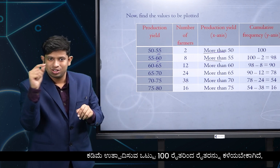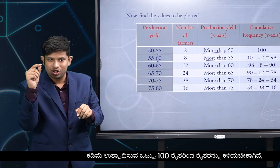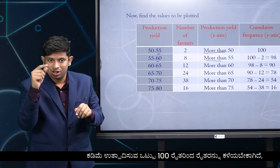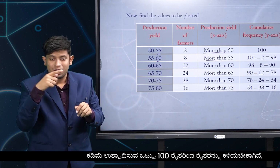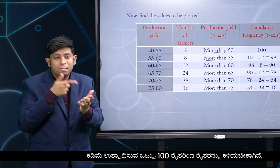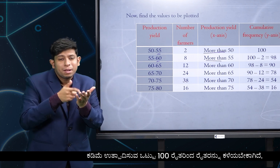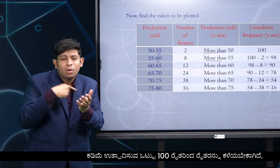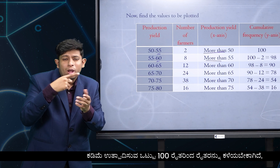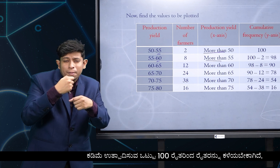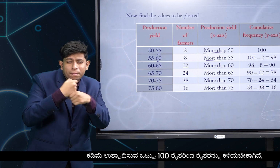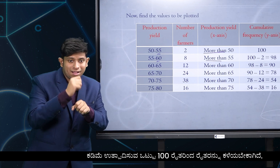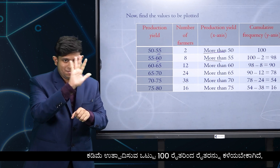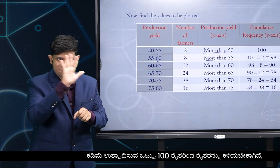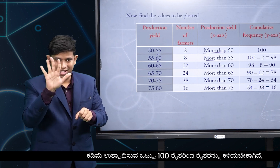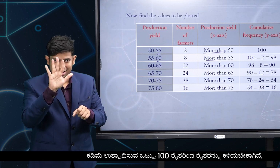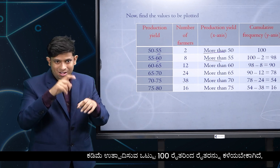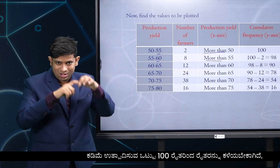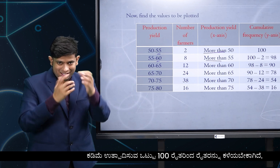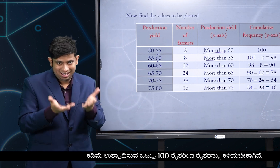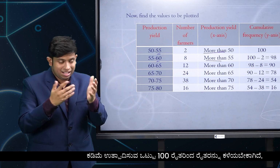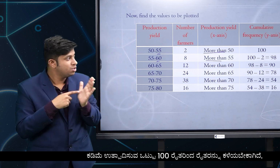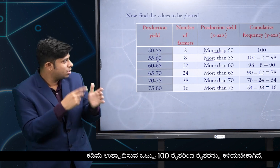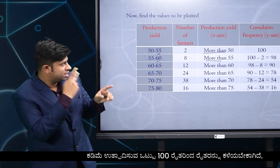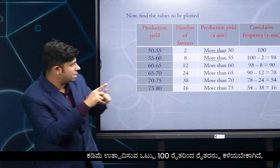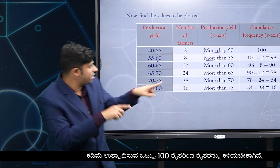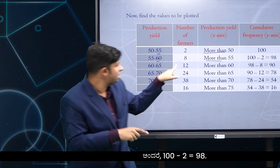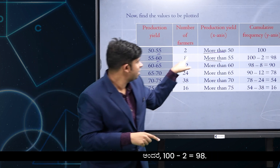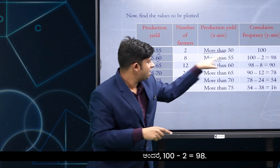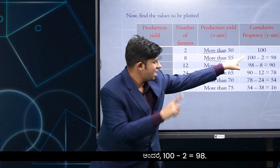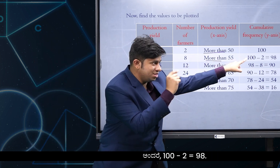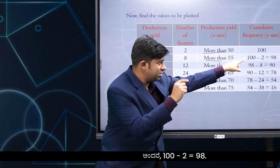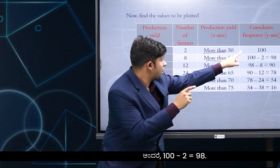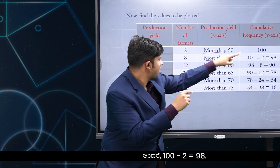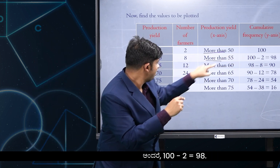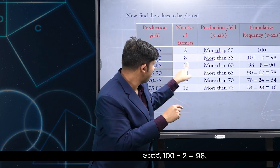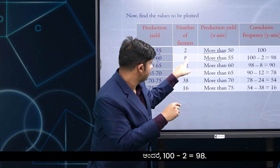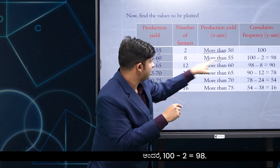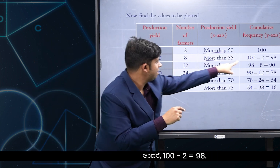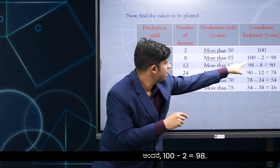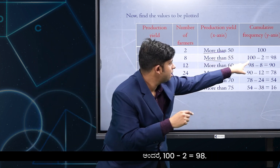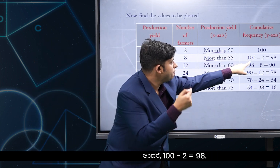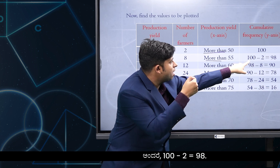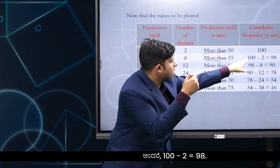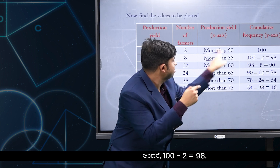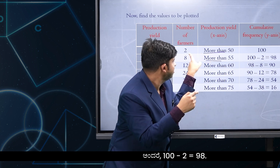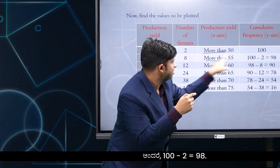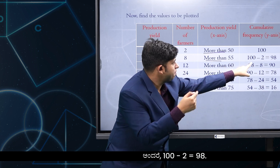100 ರೈತರನ್ನು ಕಳೆಯಬೇಕಾಗಿದೆ. ಅಂದರೆ 100 - 2 =